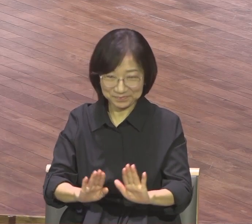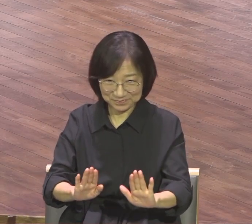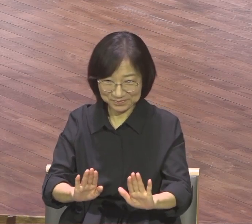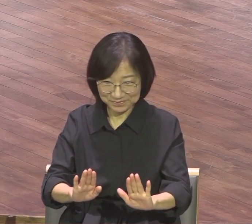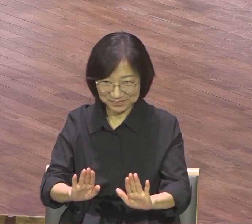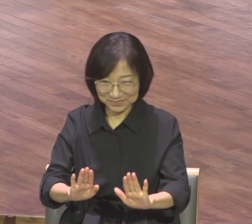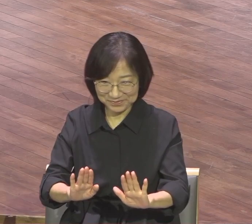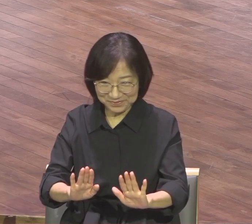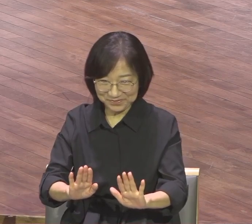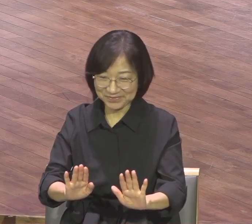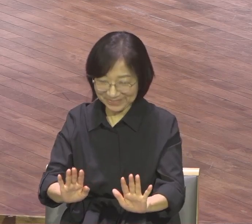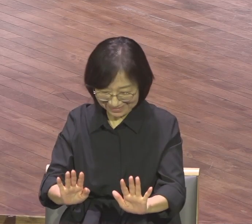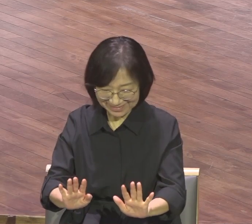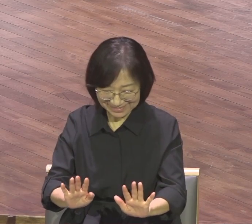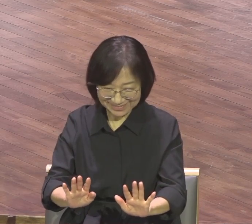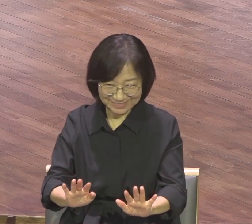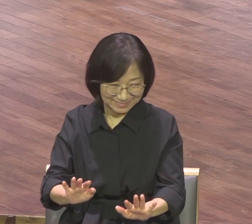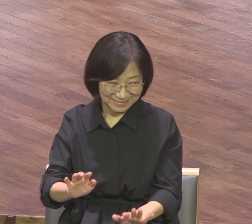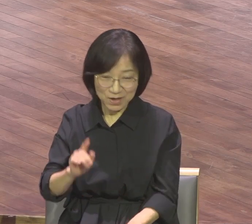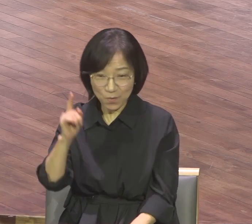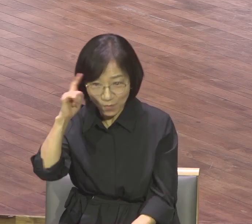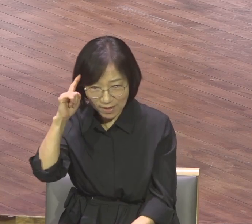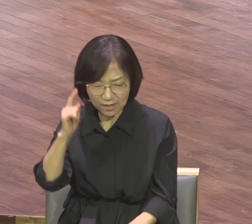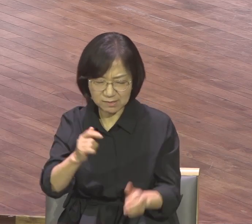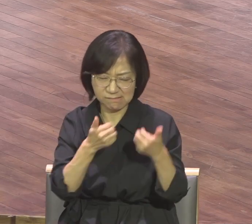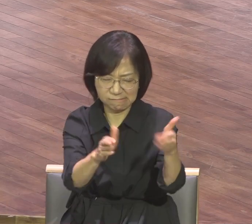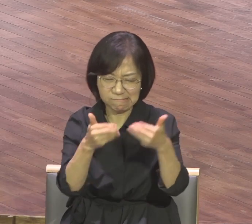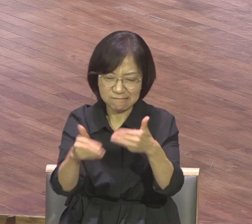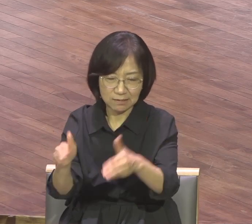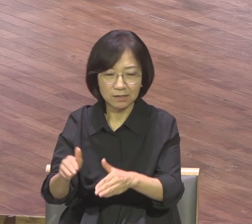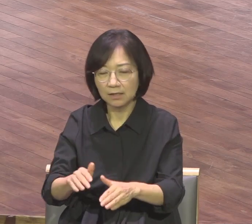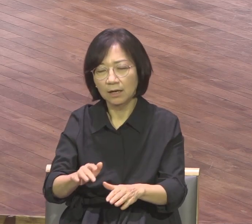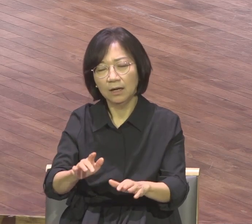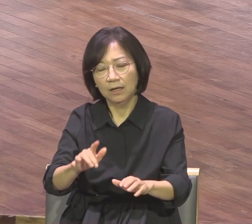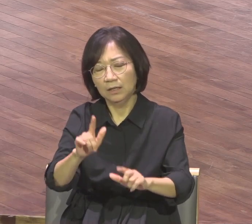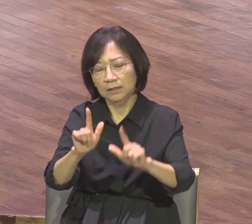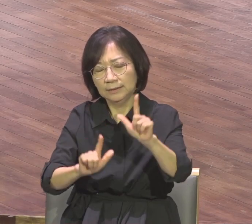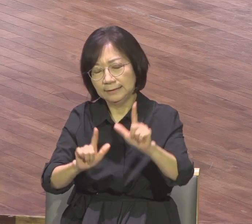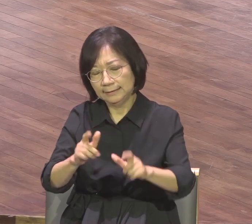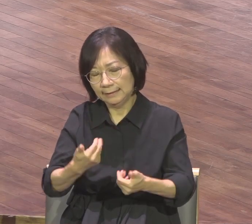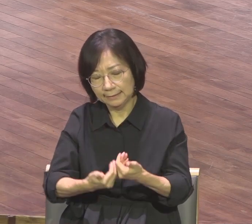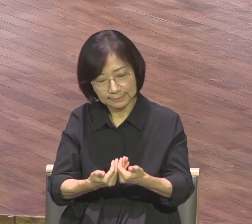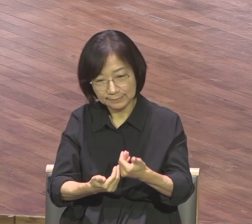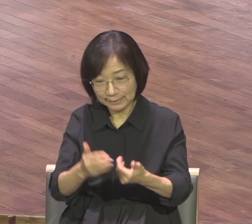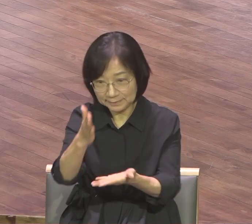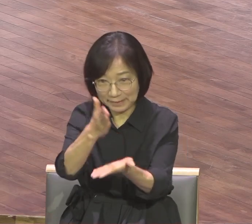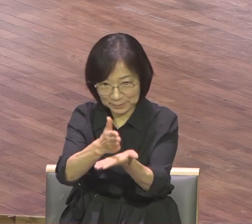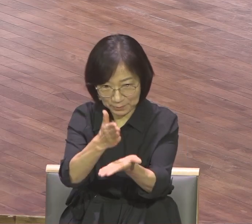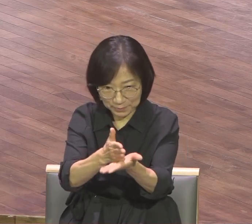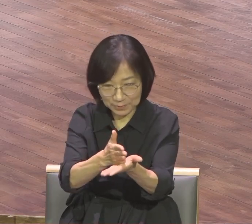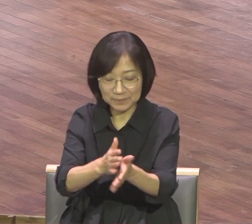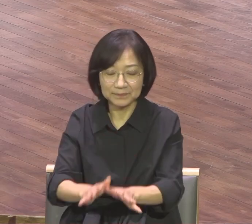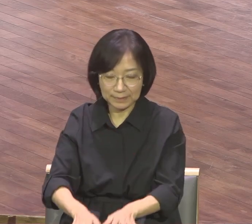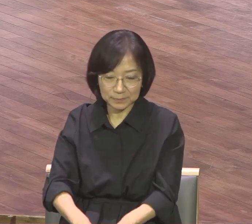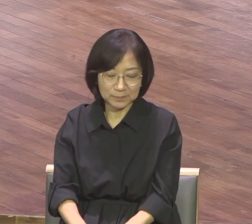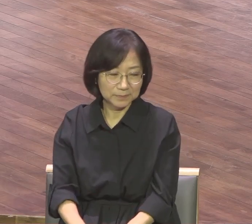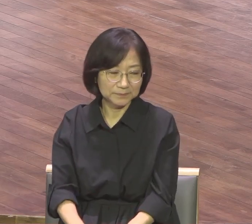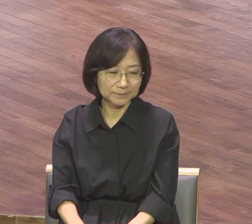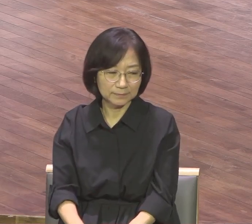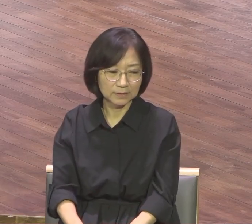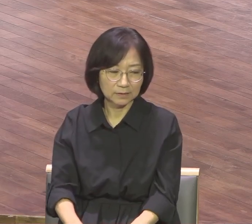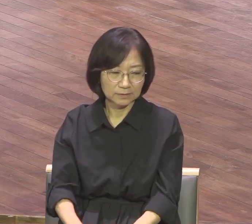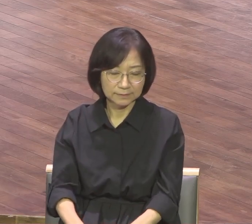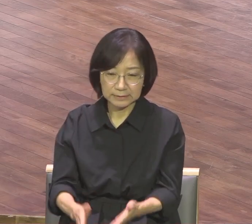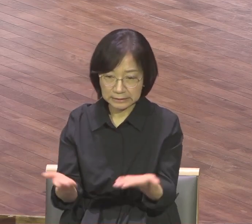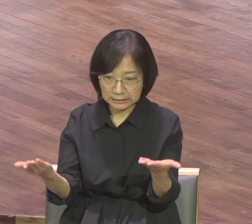바로 가면 여차하면 왜 한 주 더 가면 또 상처 또 받을 거니까 한 주 더 가면 또 상처 직분 빼앗아야